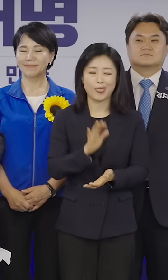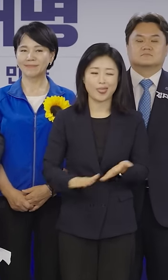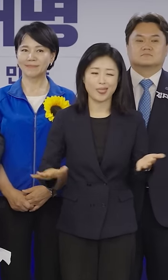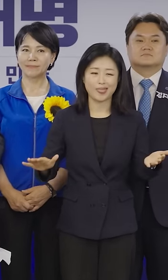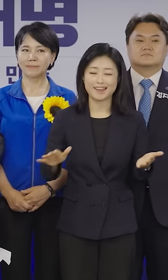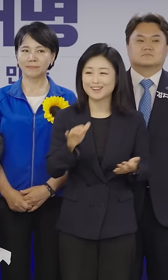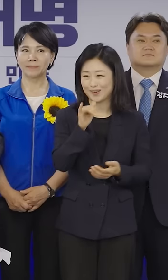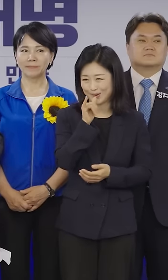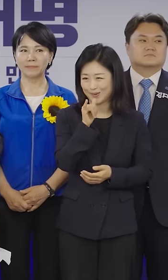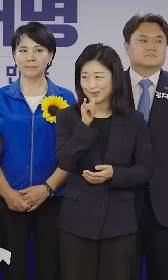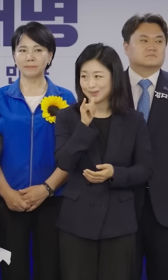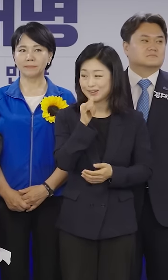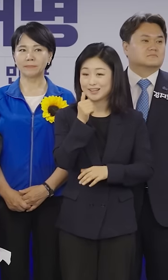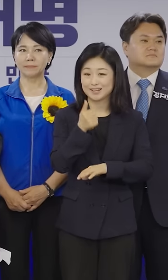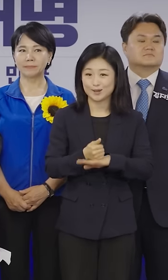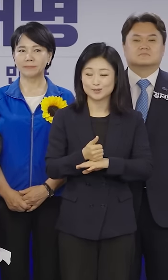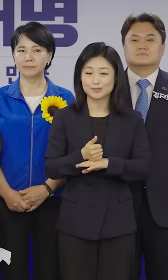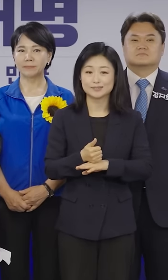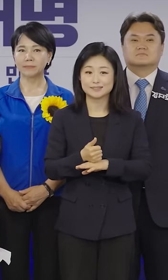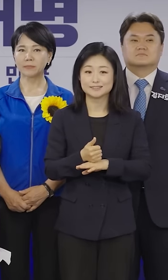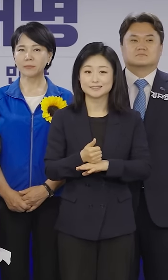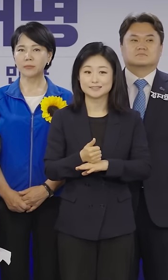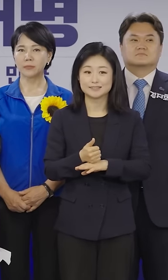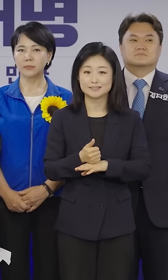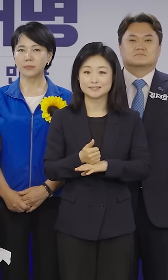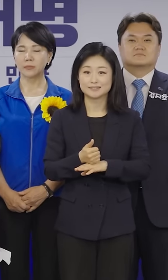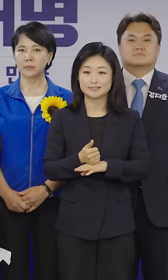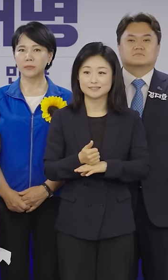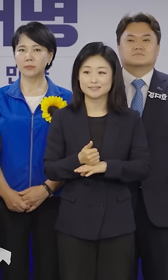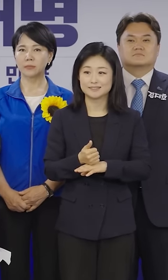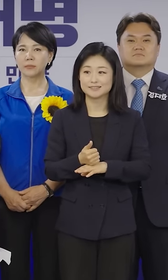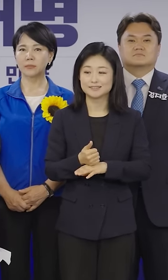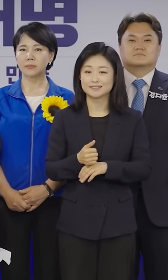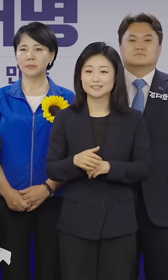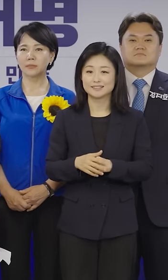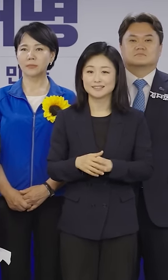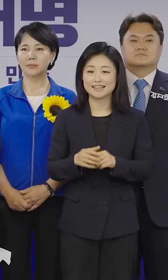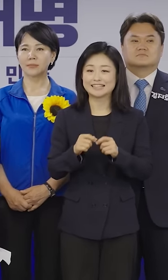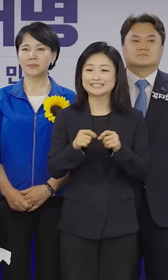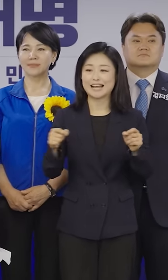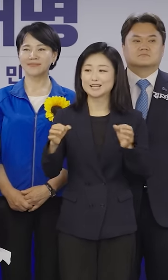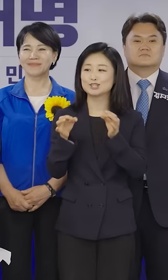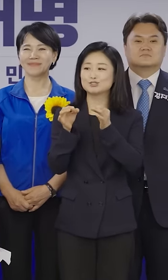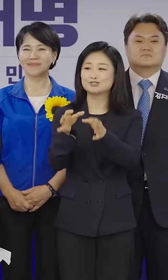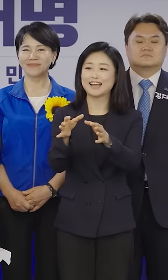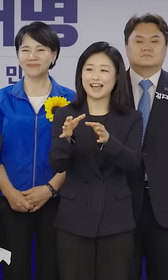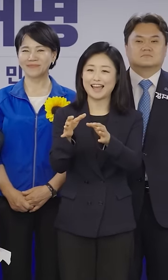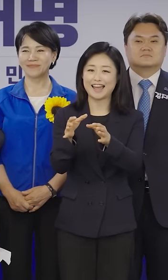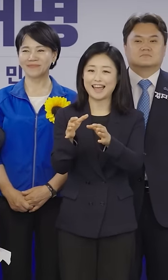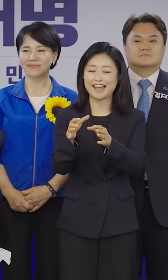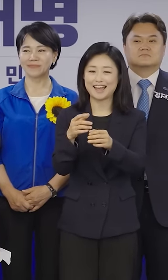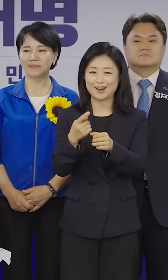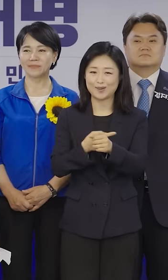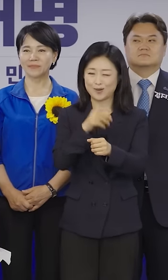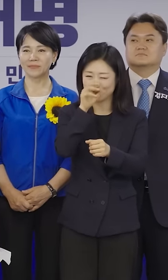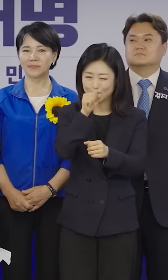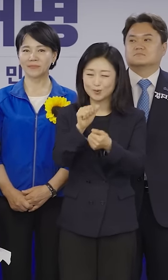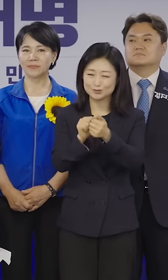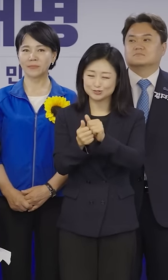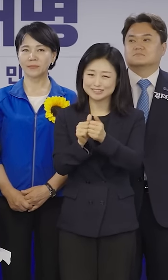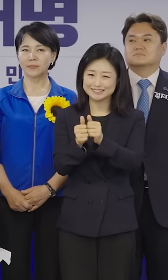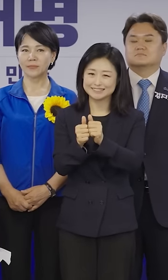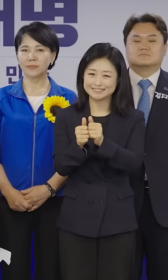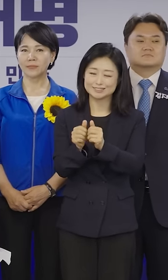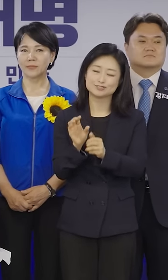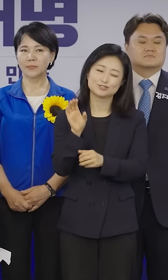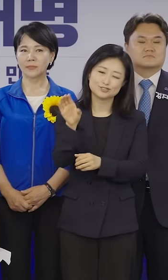많고 그러다 결국은 제가 대형 우량주 중심의 장기 투자라고 하는 원칙을 지키면서 꽤